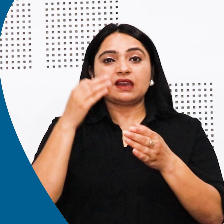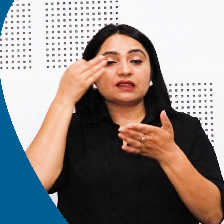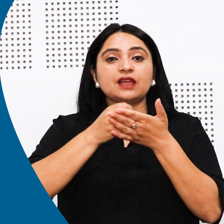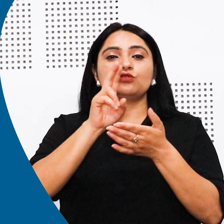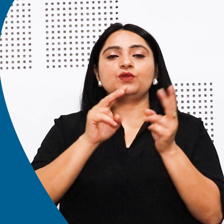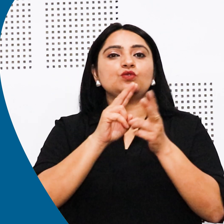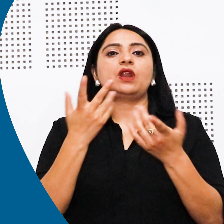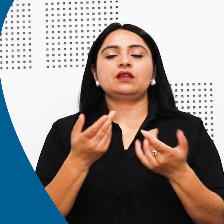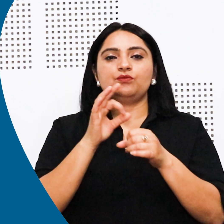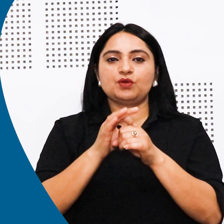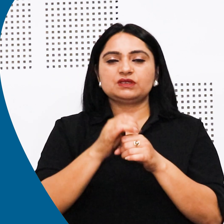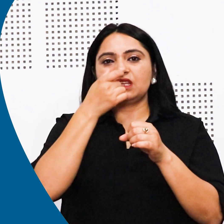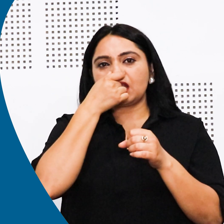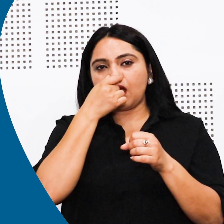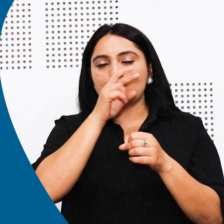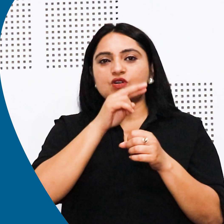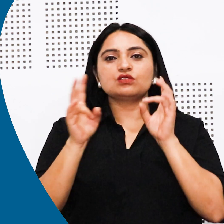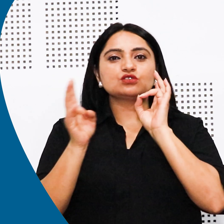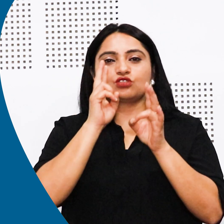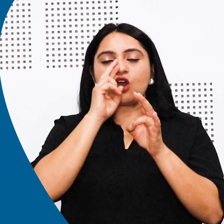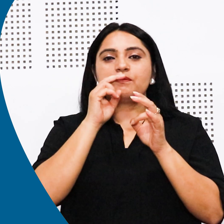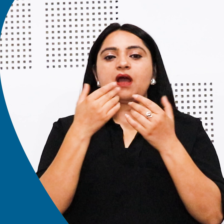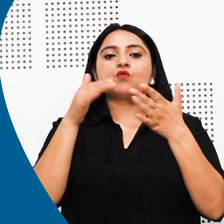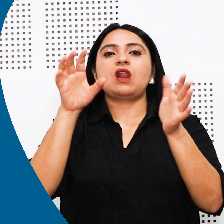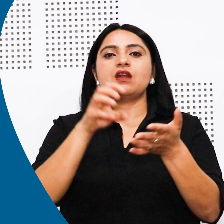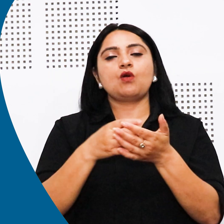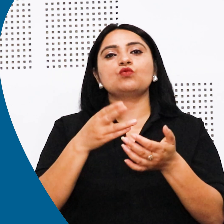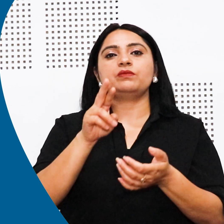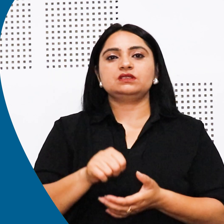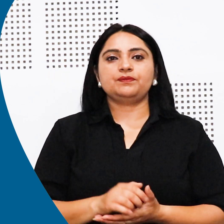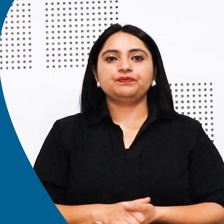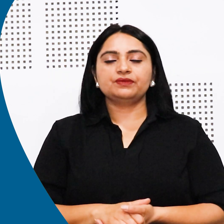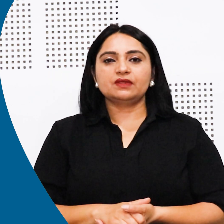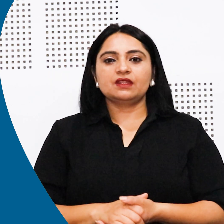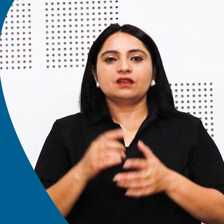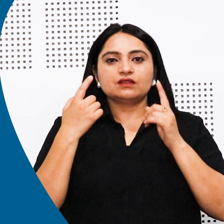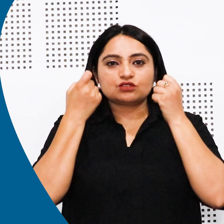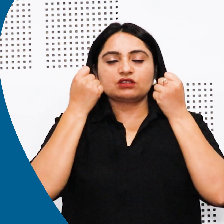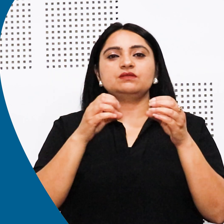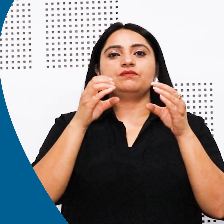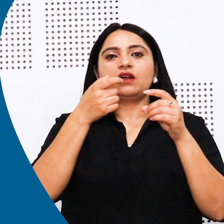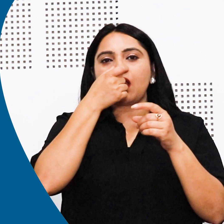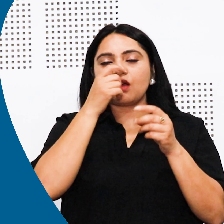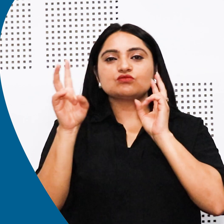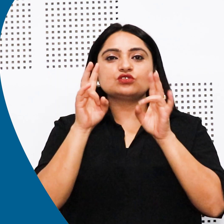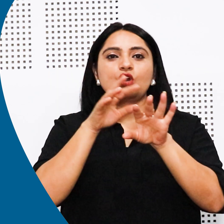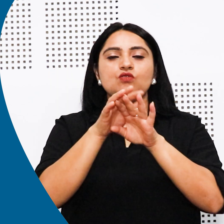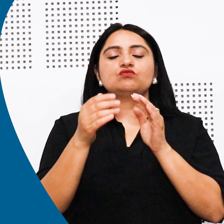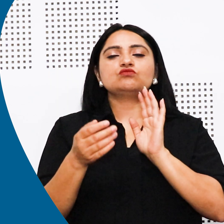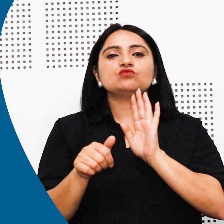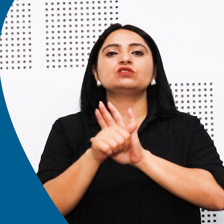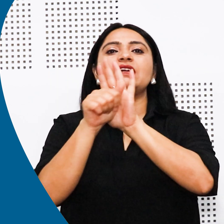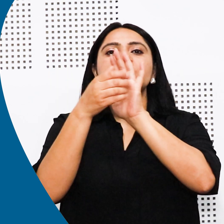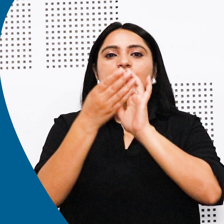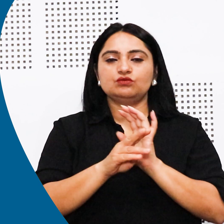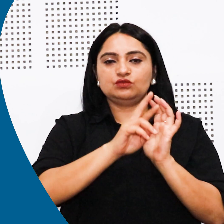भने व्यवस्थित गाउँ र सहरमा पर्याप्त खुल्ला स्थान हुनुपर्दछ। सक्षम गाउँ तथा सहरहरू उत्थानशील